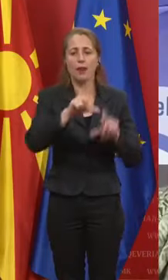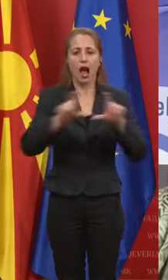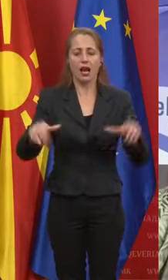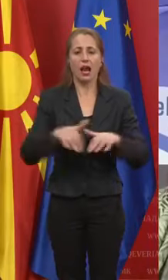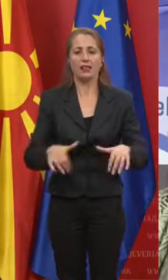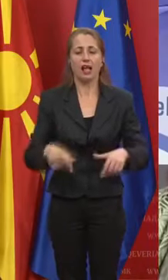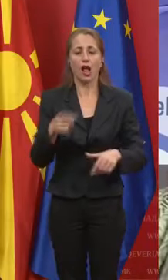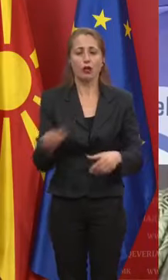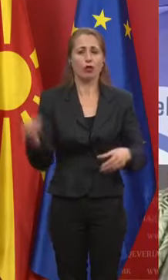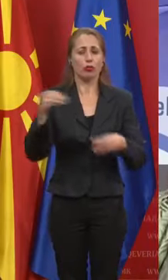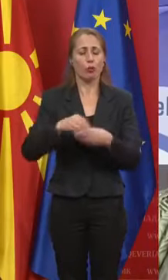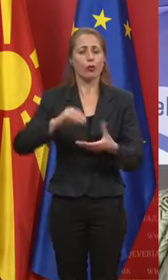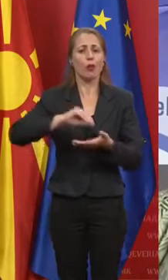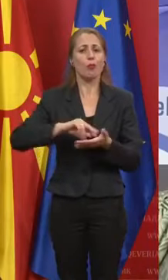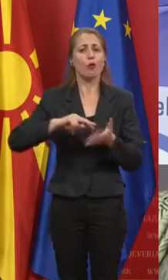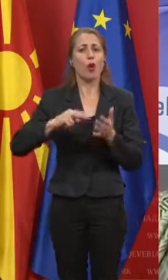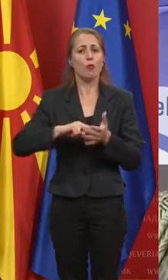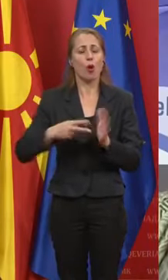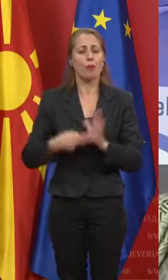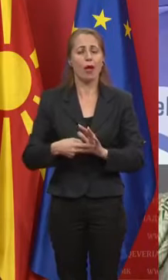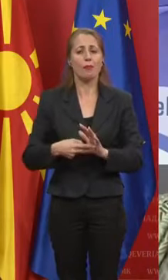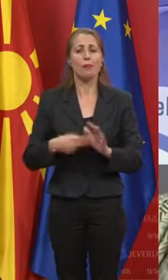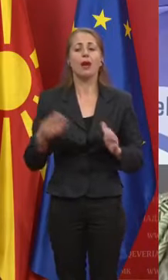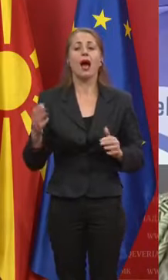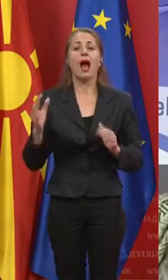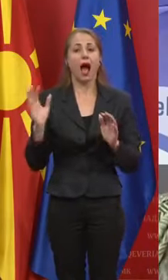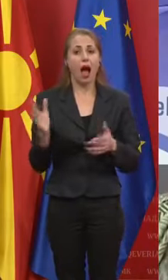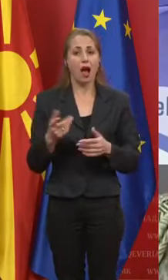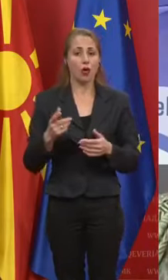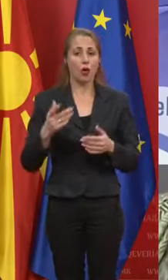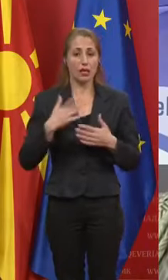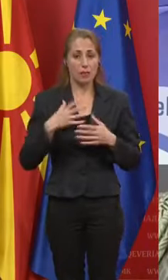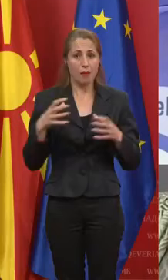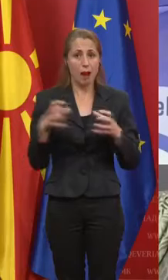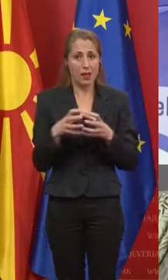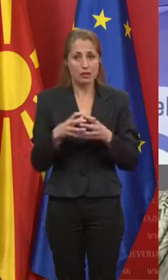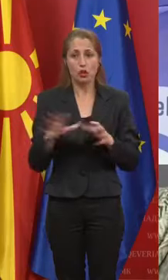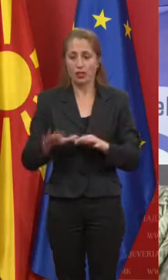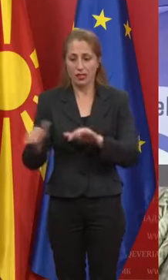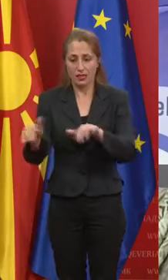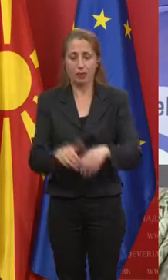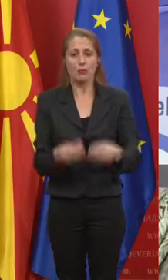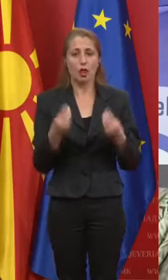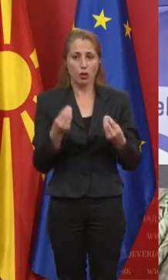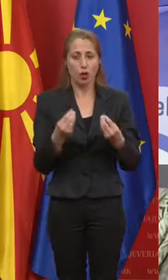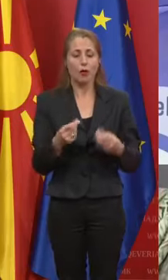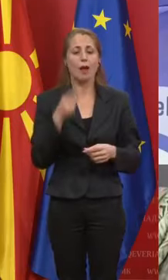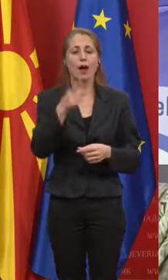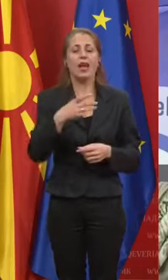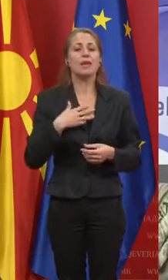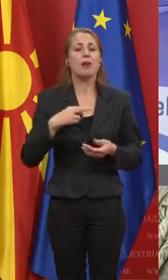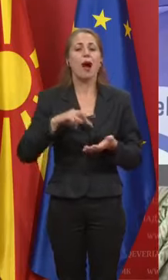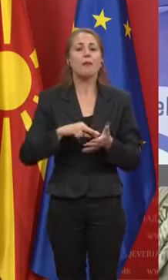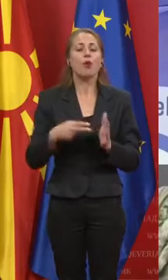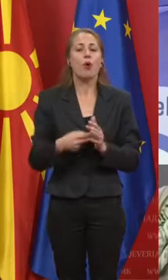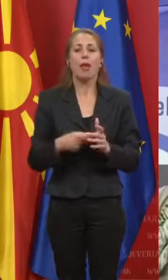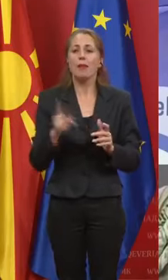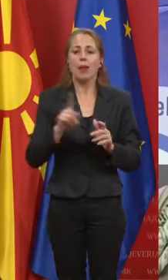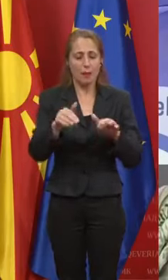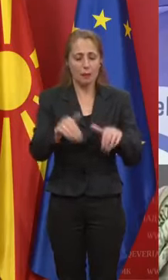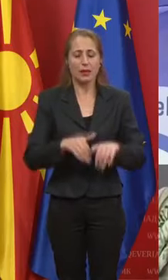голем проблем. Не е проблем доколку има место и ги примаат дечињата. Дали се размислува за